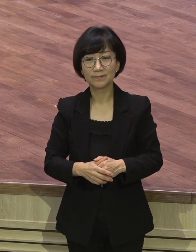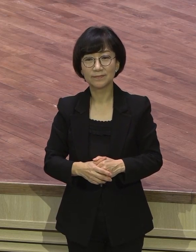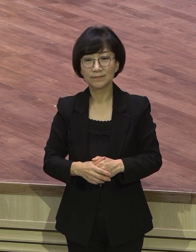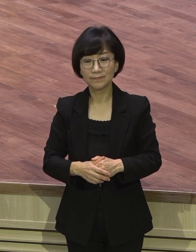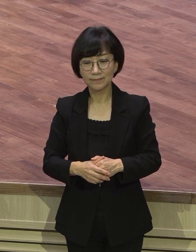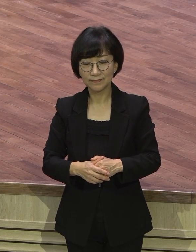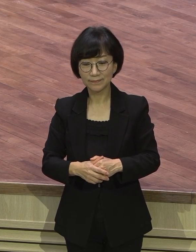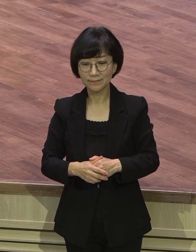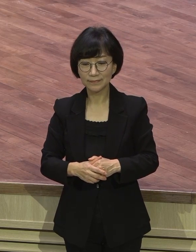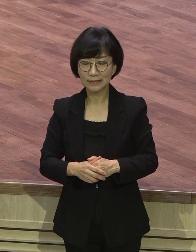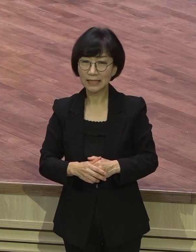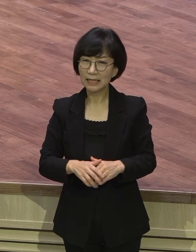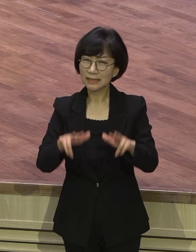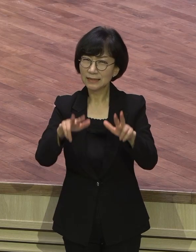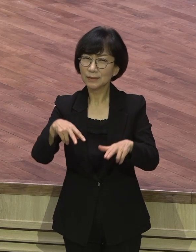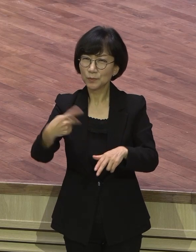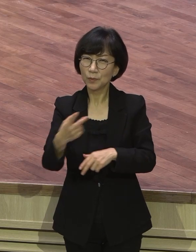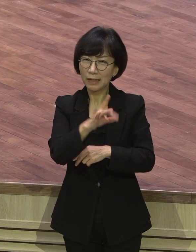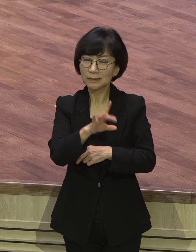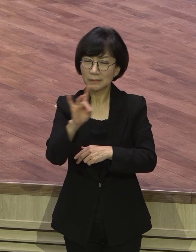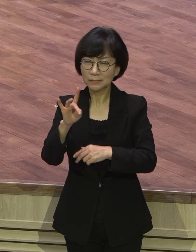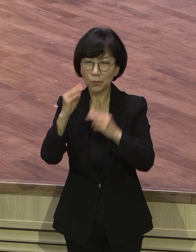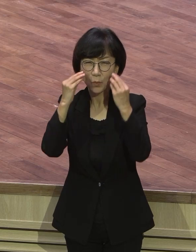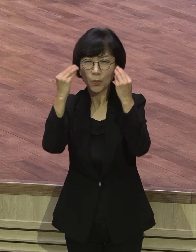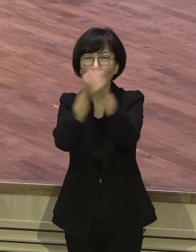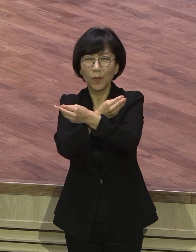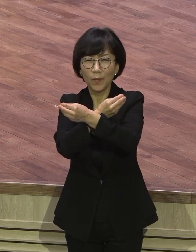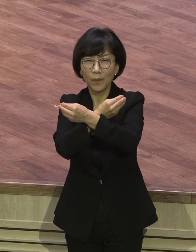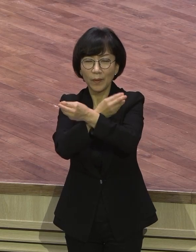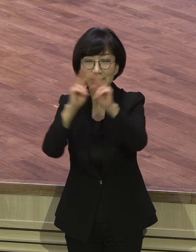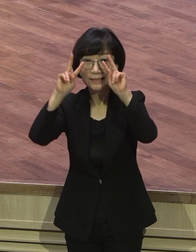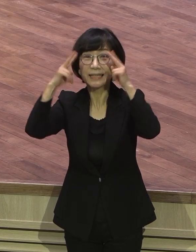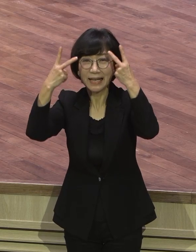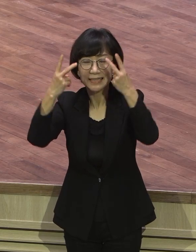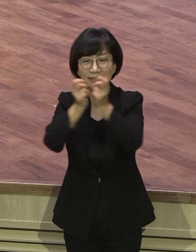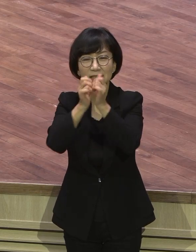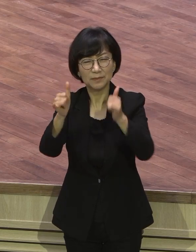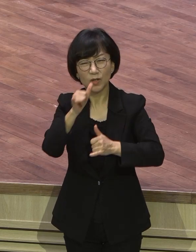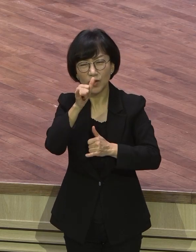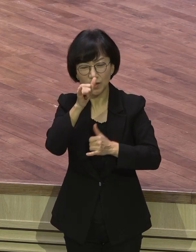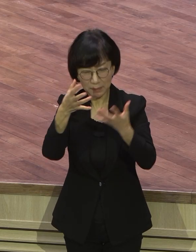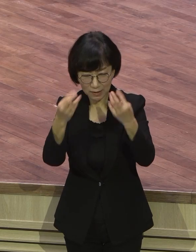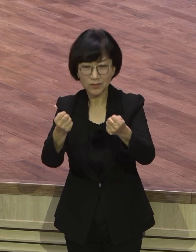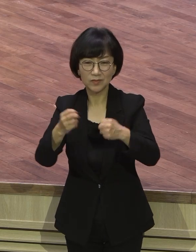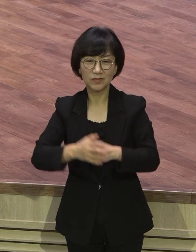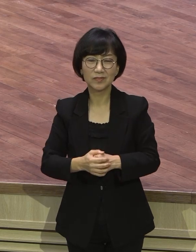지금도 이런 착각 속에 종교생활을 하고 있는 사람들은 많이 있어요.